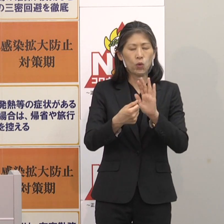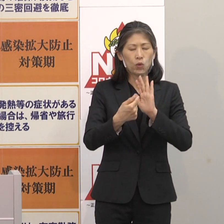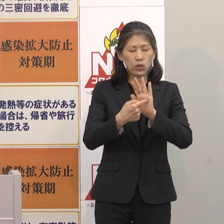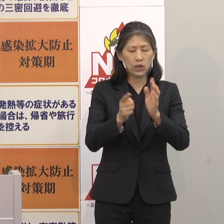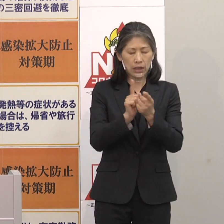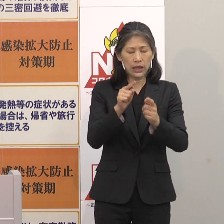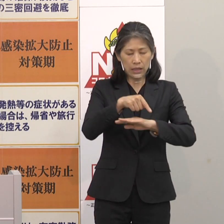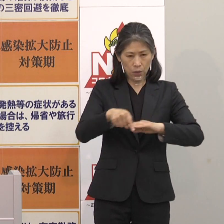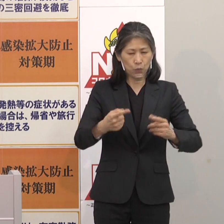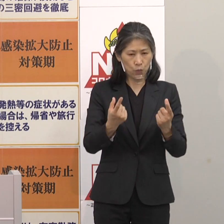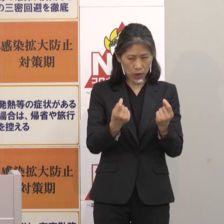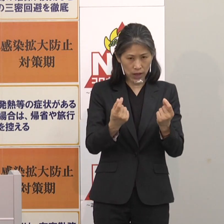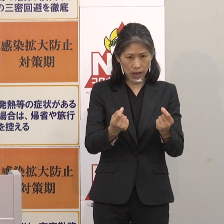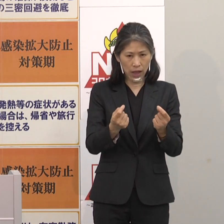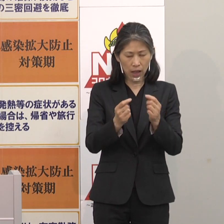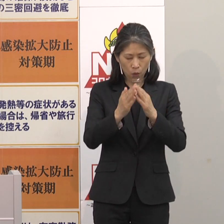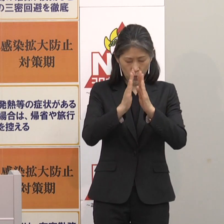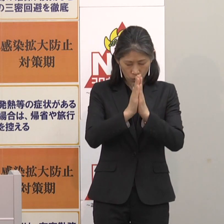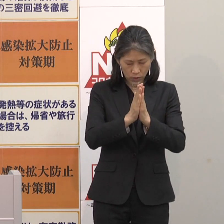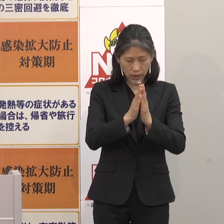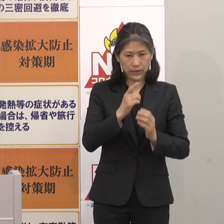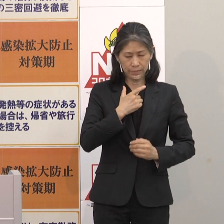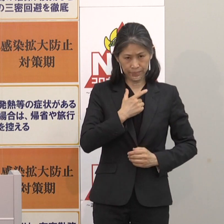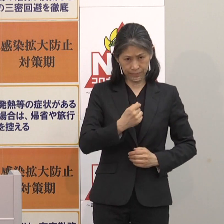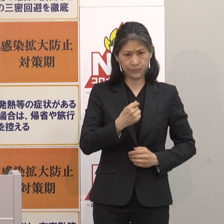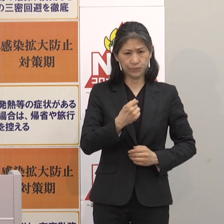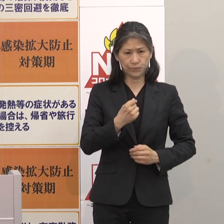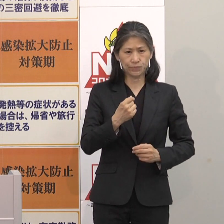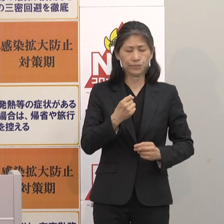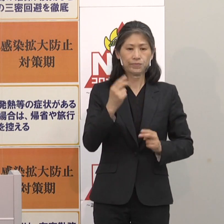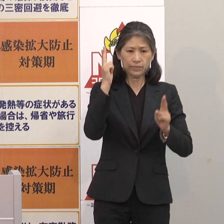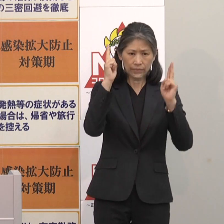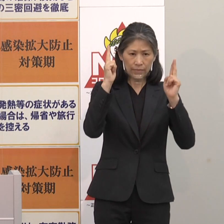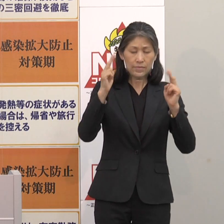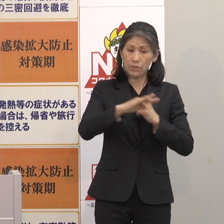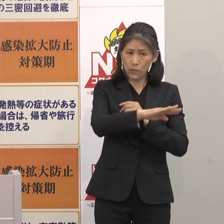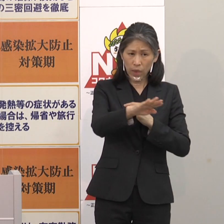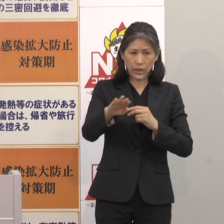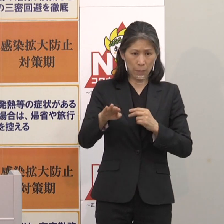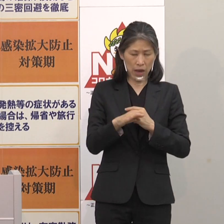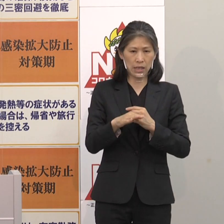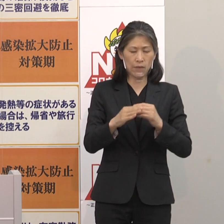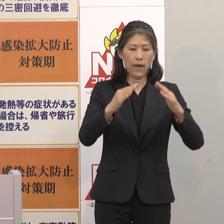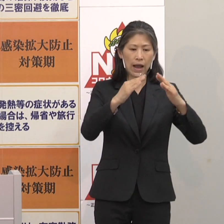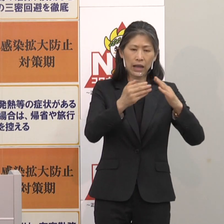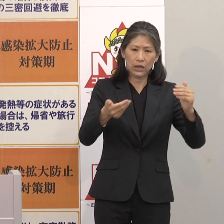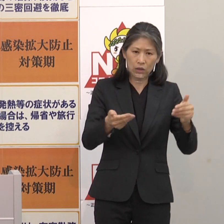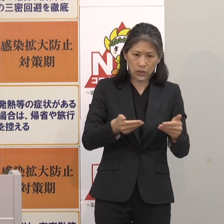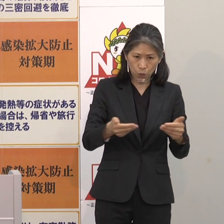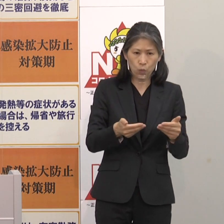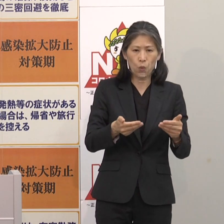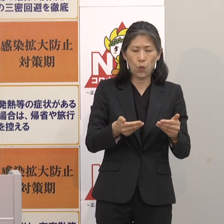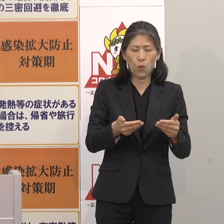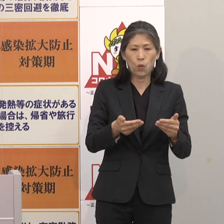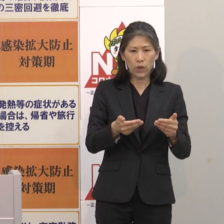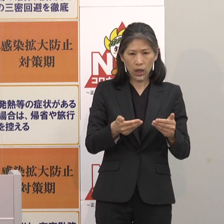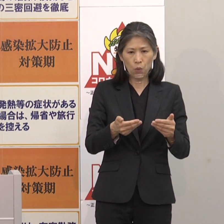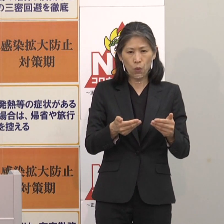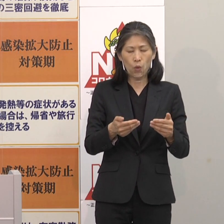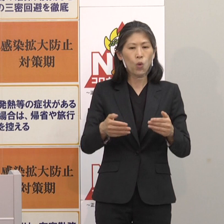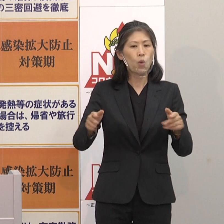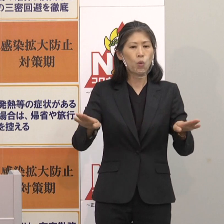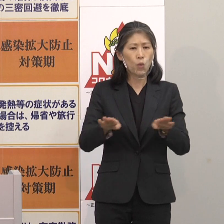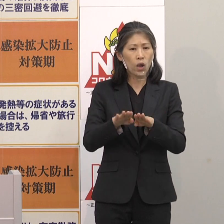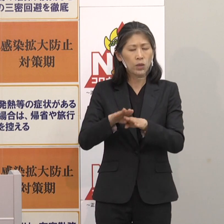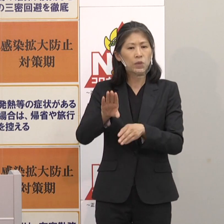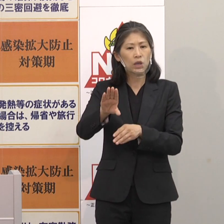協力をお願いいたします。事業者の皆様には在宅勤務テレワークの活用休暇所得の促進などによる人と人